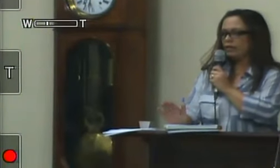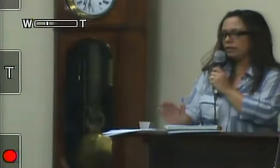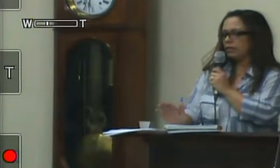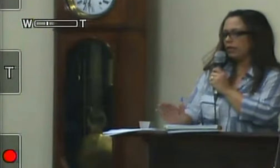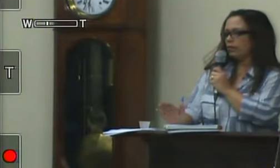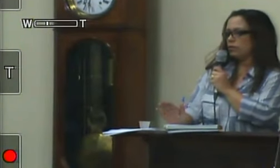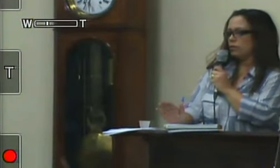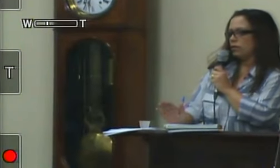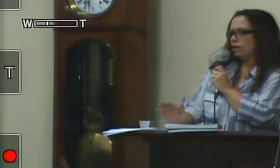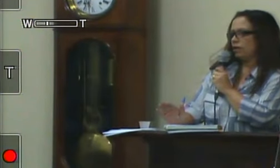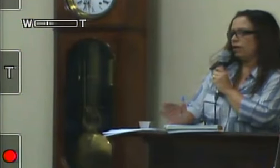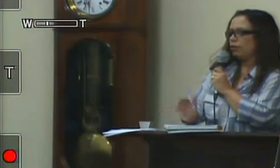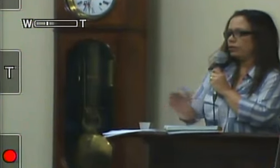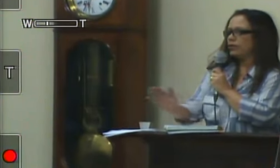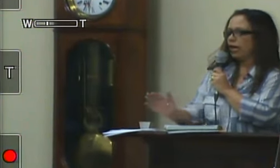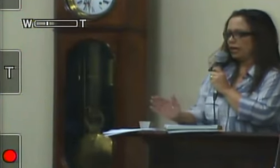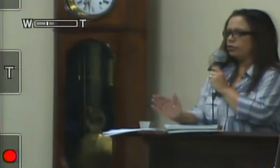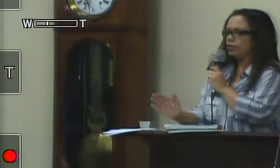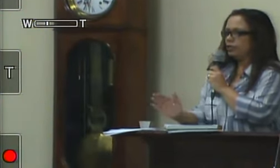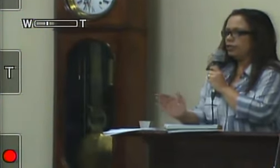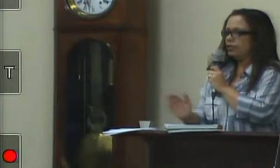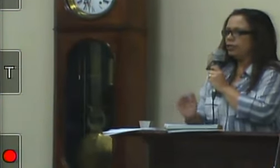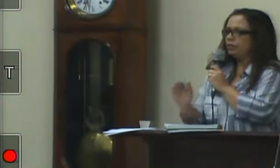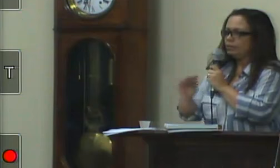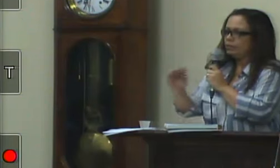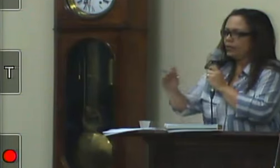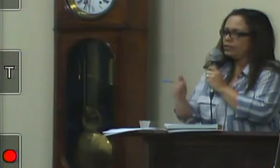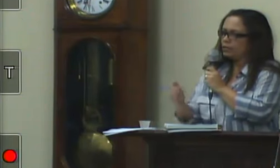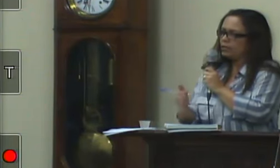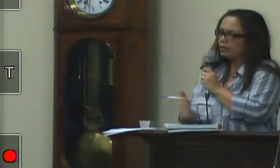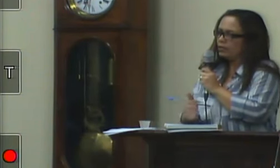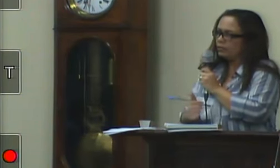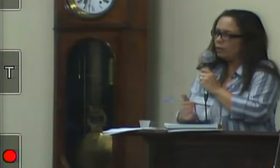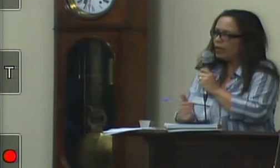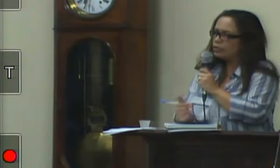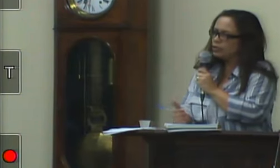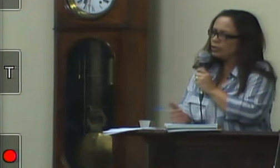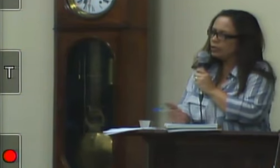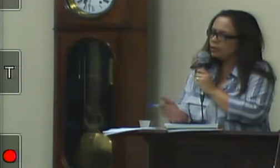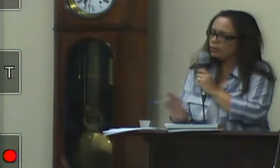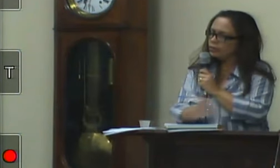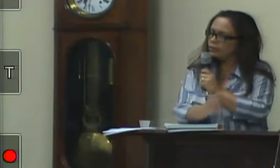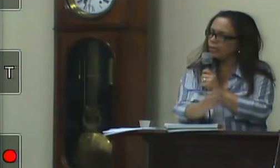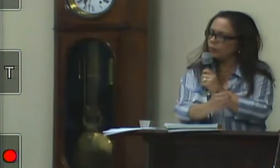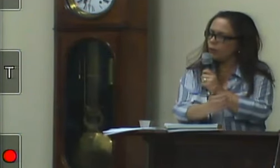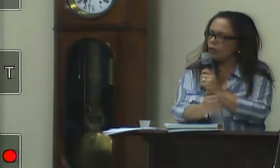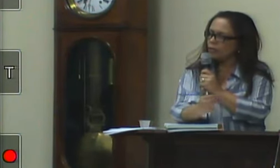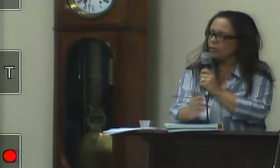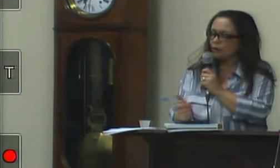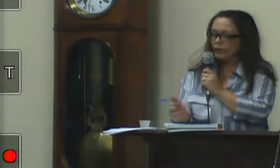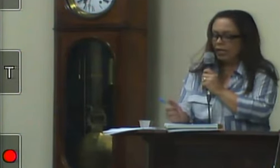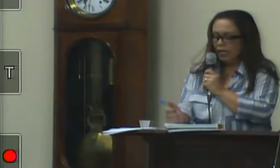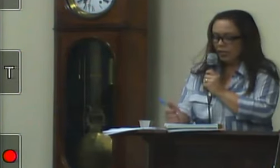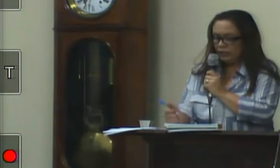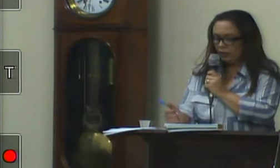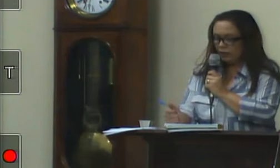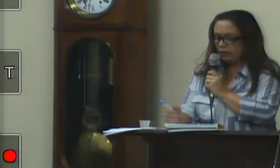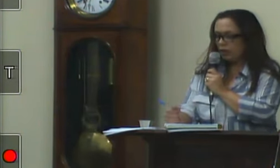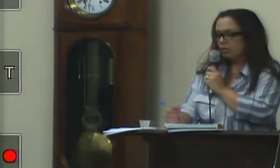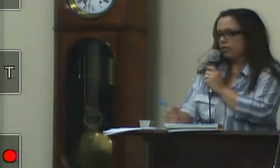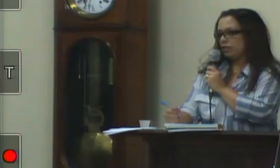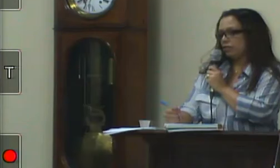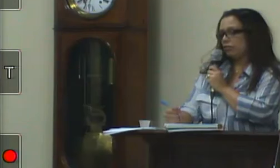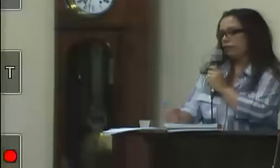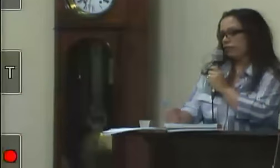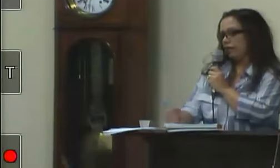nós entendemos que a comunidade, né, precisa até de uma parte mais próxima. Então, o que